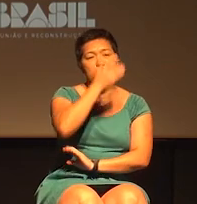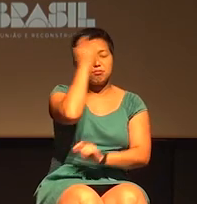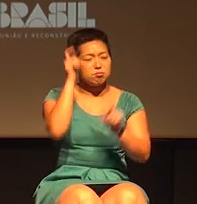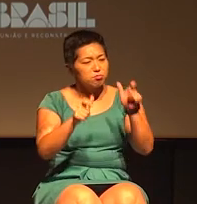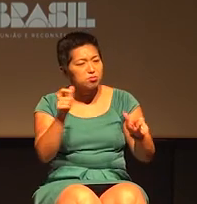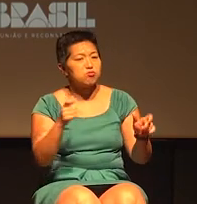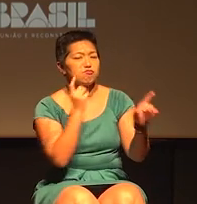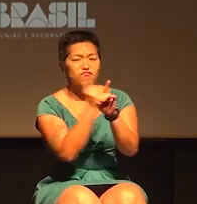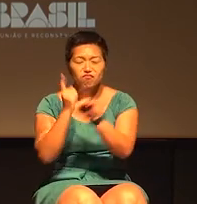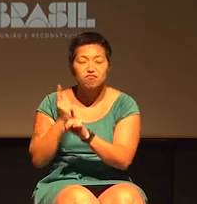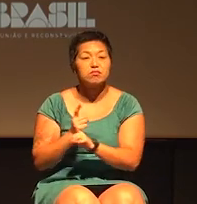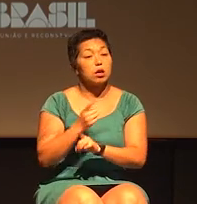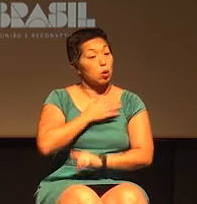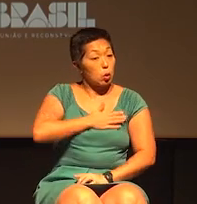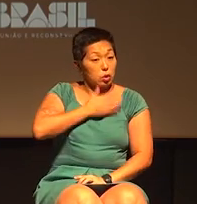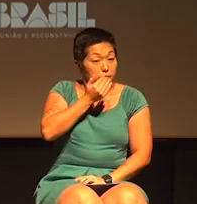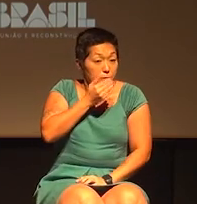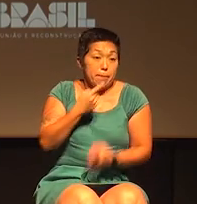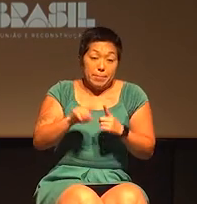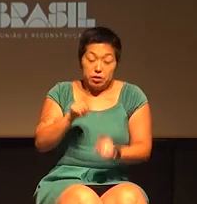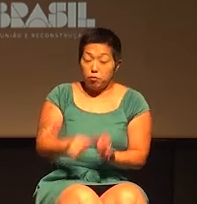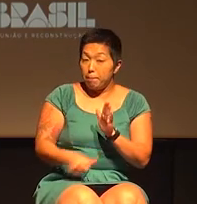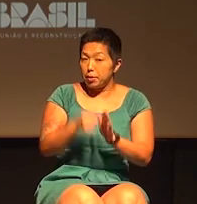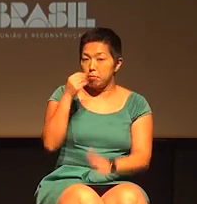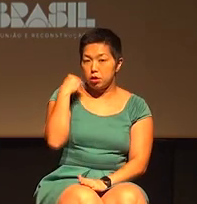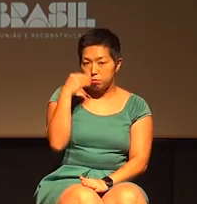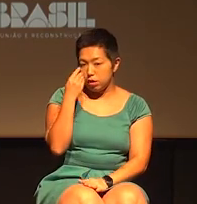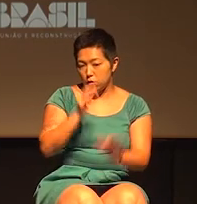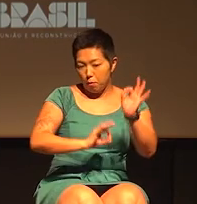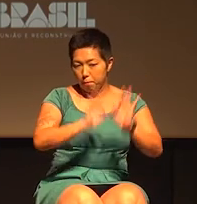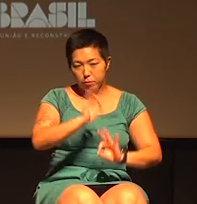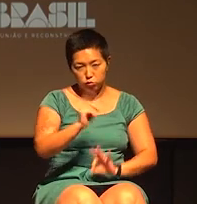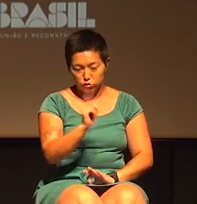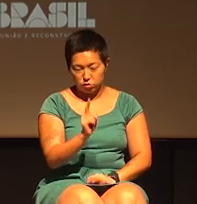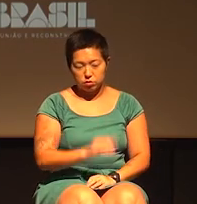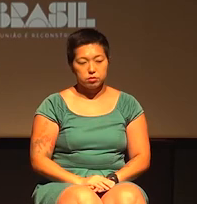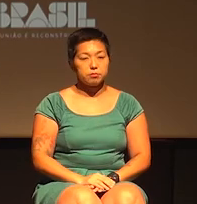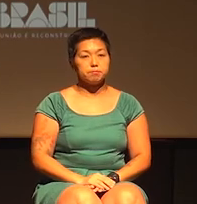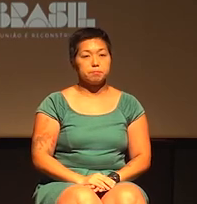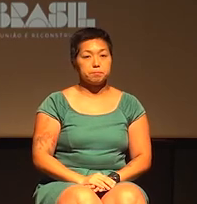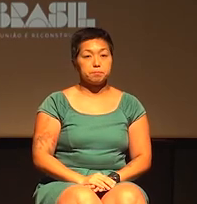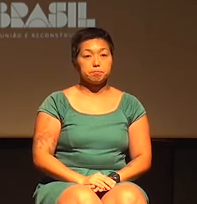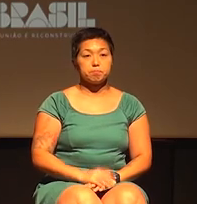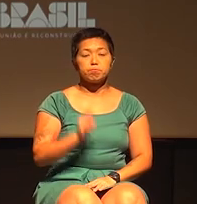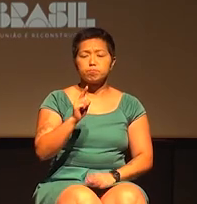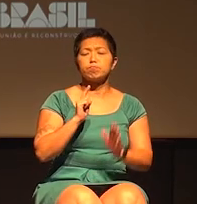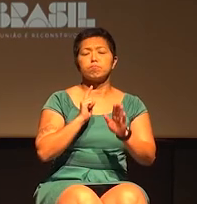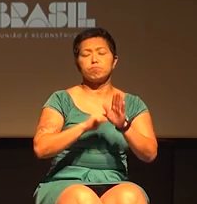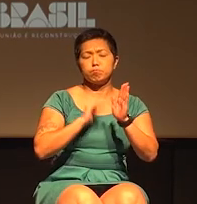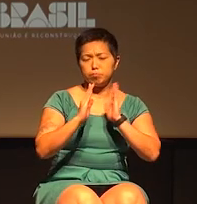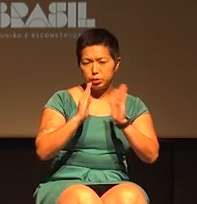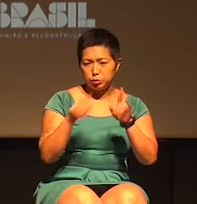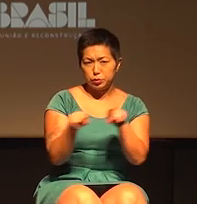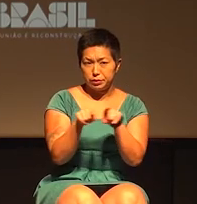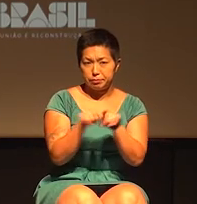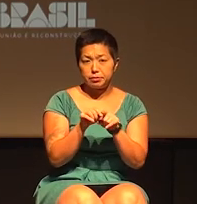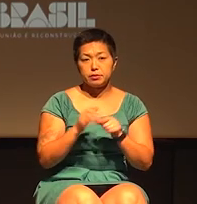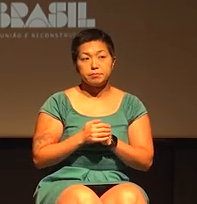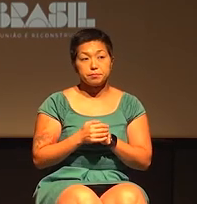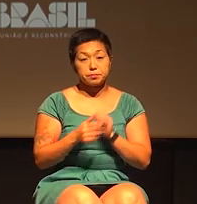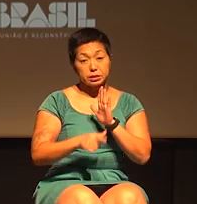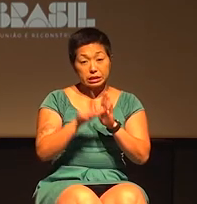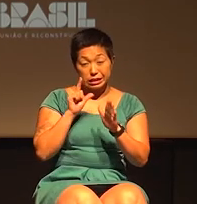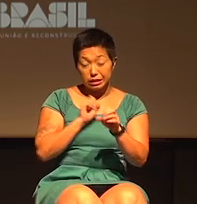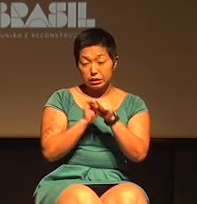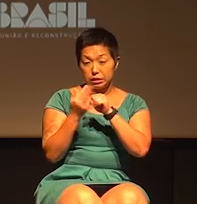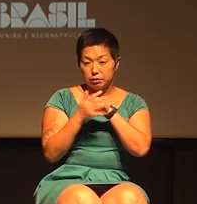gostava da comida e e foi uma experiência não foi um projeto nesse meio tempo pouco antes da da